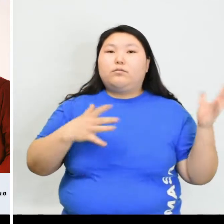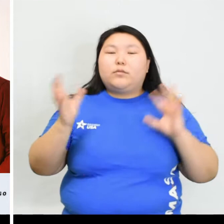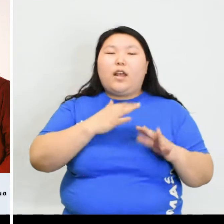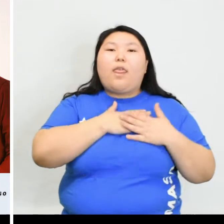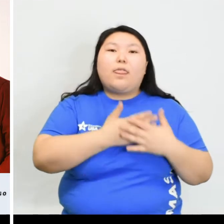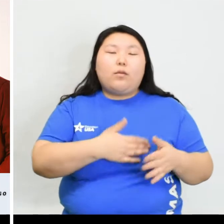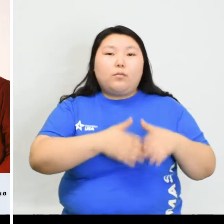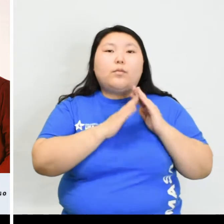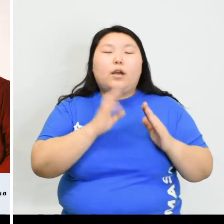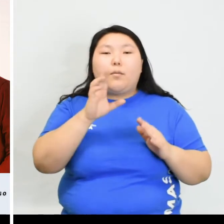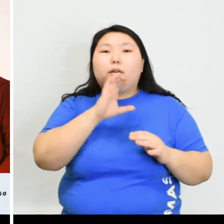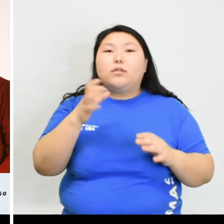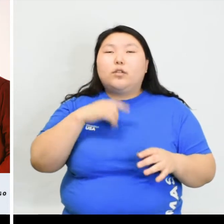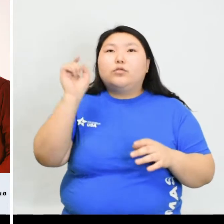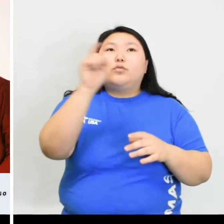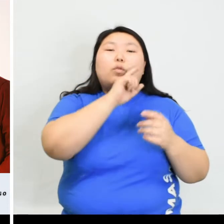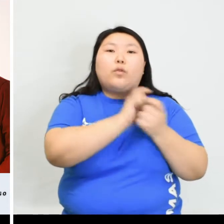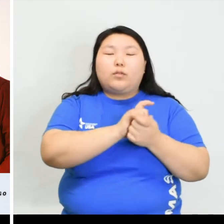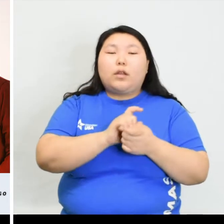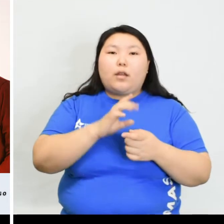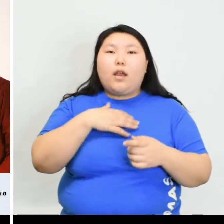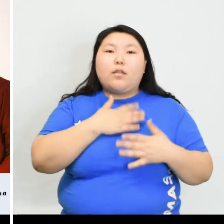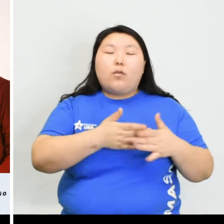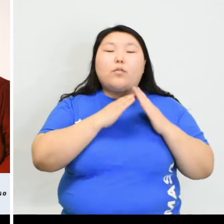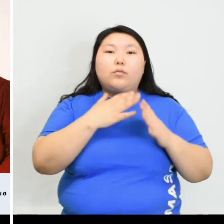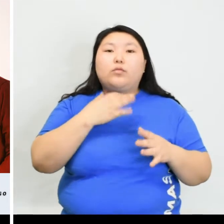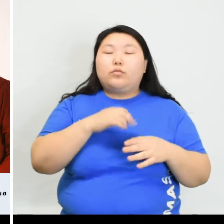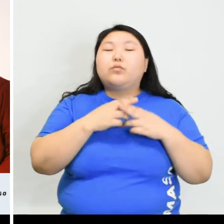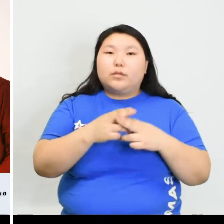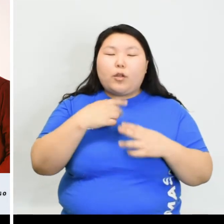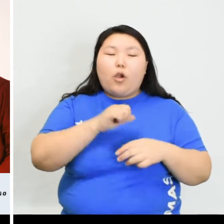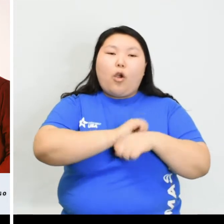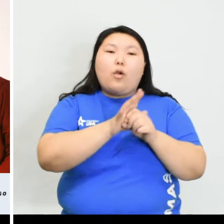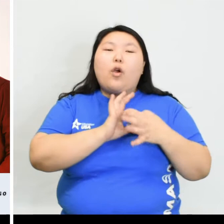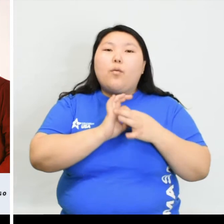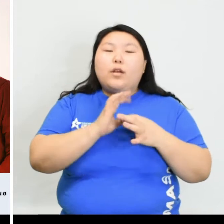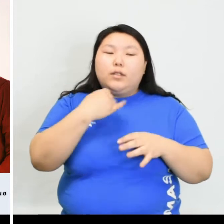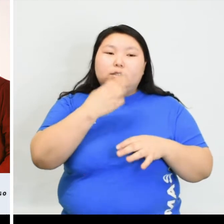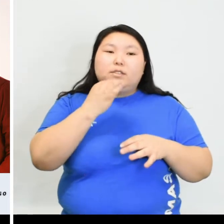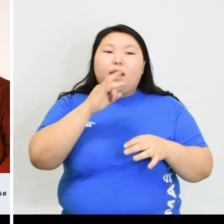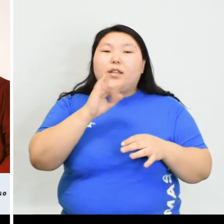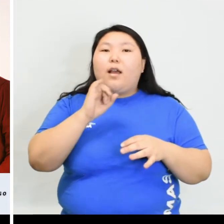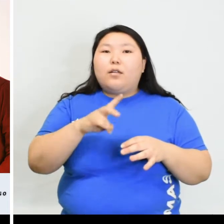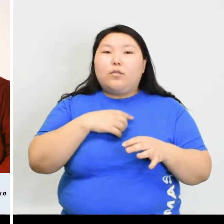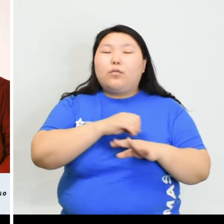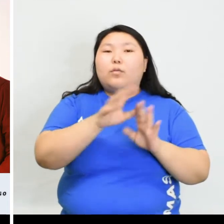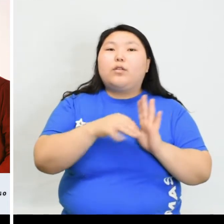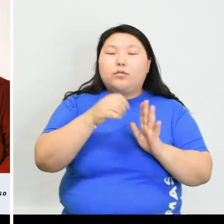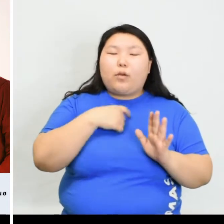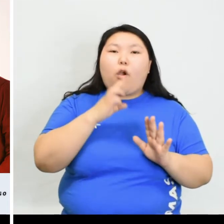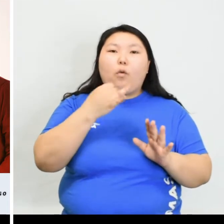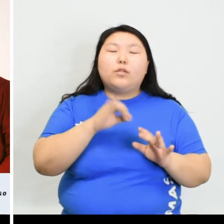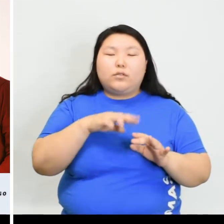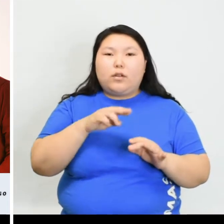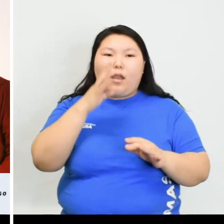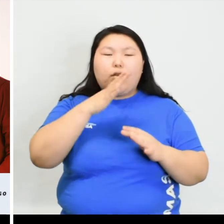босгоод компани бодошул за ханд босгоод тэгээд тийм тусалцаа өгсөн байхгүй. Ковидын холбоотой ийм цар тахлын үе бол энэ ковид бол хамгийн сүүлийн юм шүү дээ. Ирээдүйд зөндөө